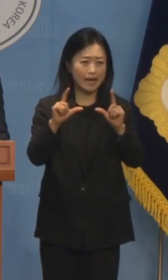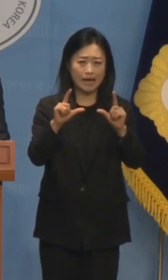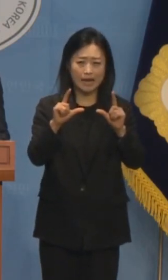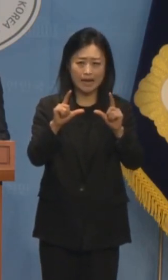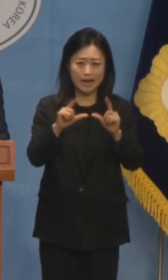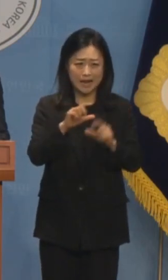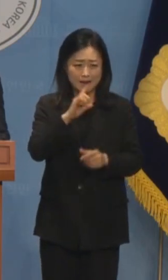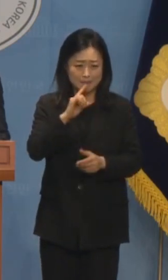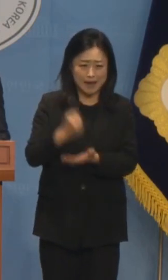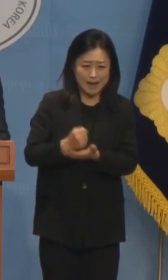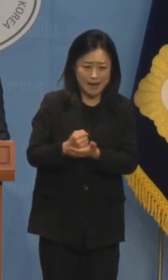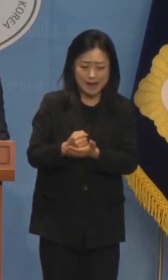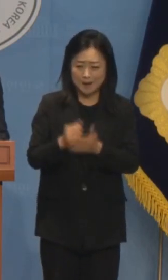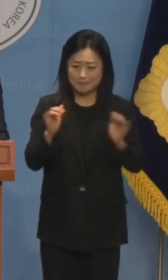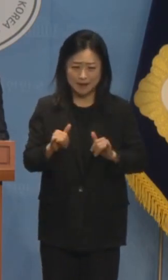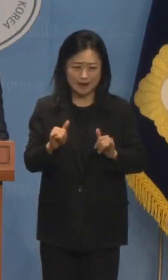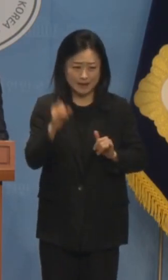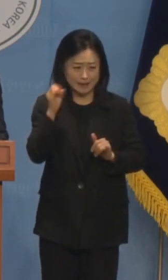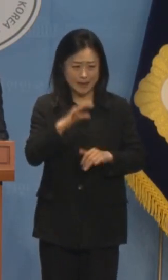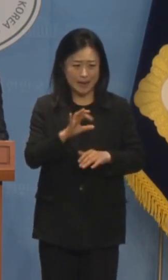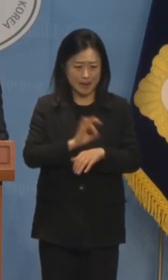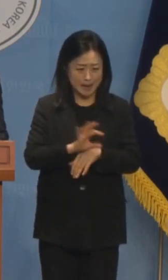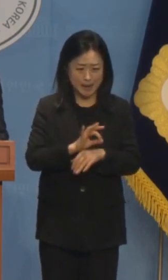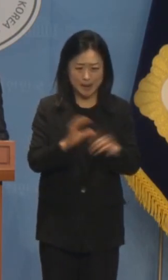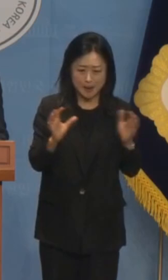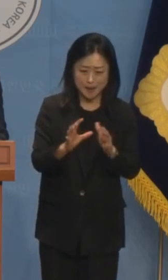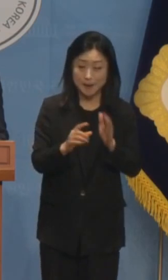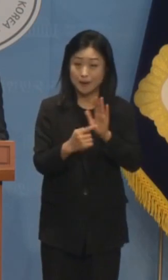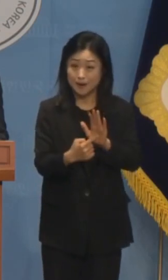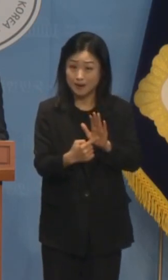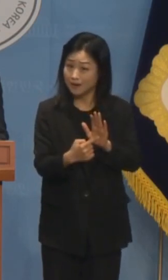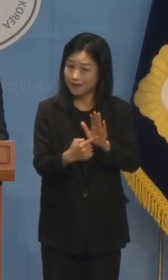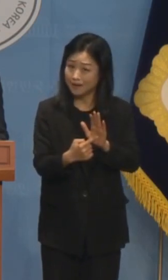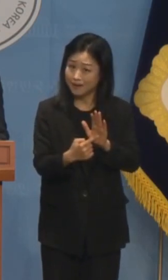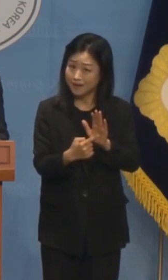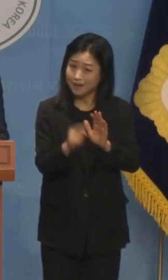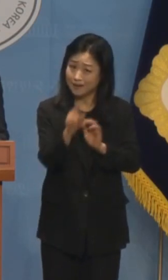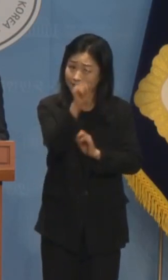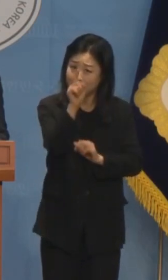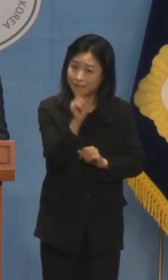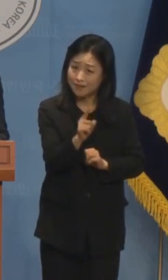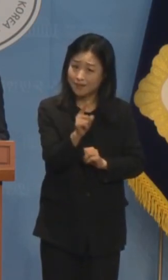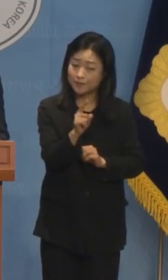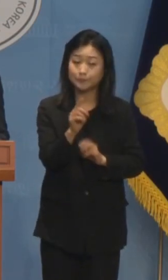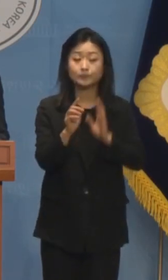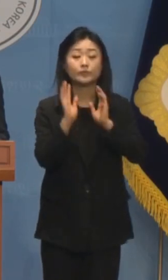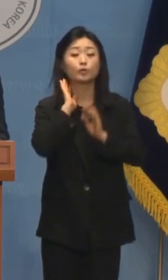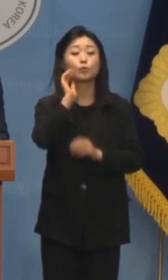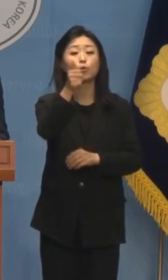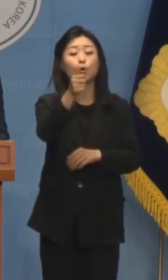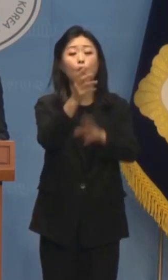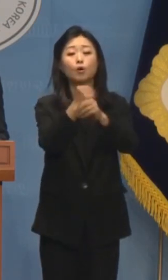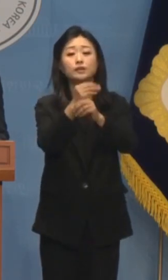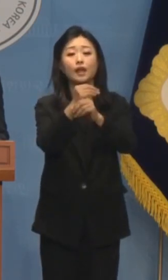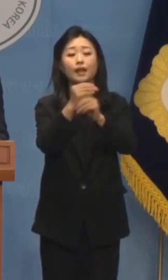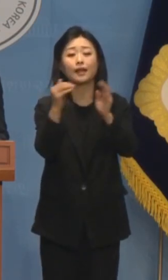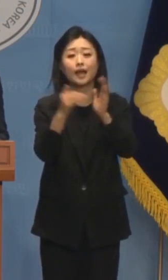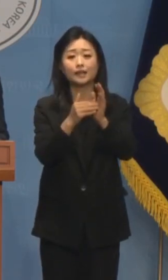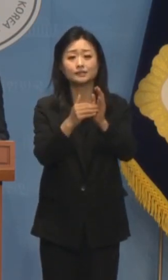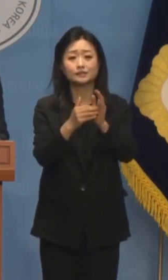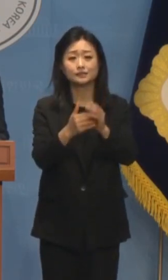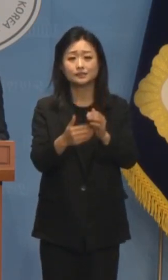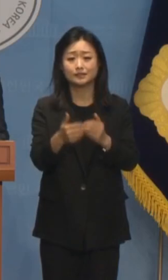참여하며 면피만 하려는 것입니까? 윤석열 정부는 대체 언제까지 의료 대란을